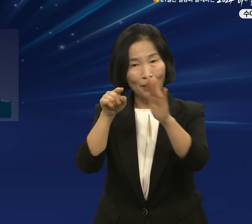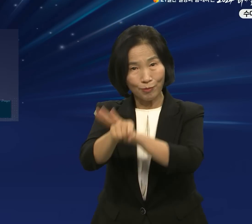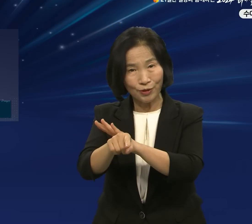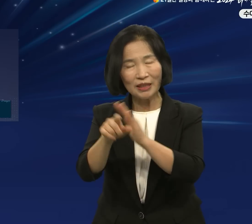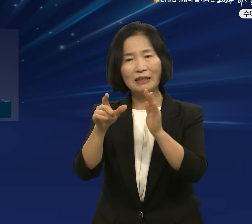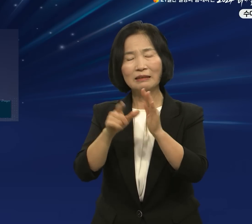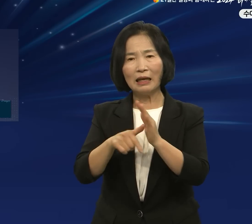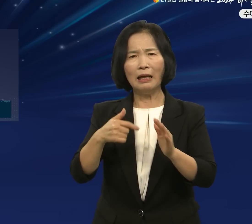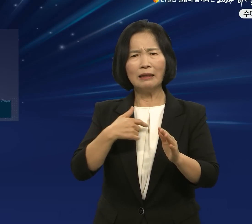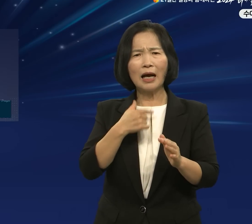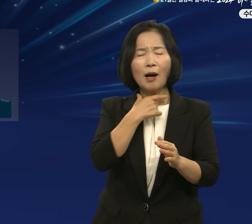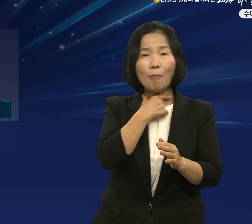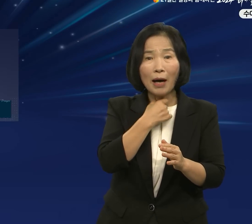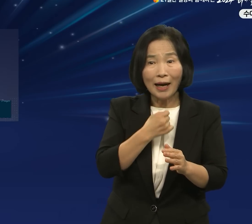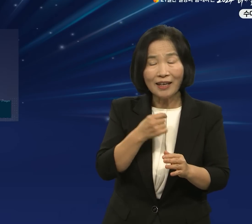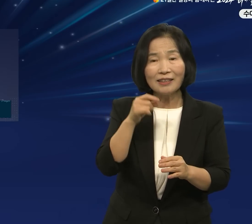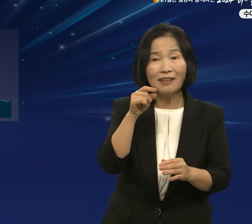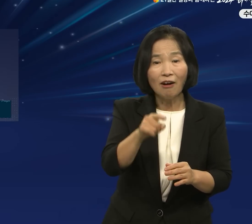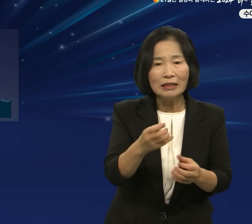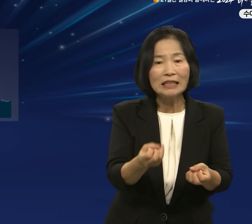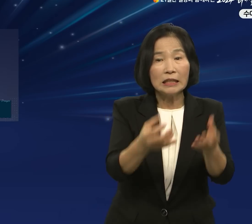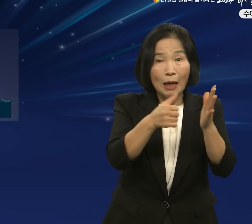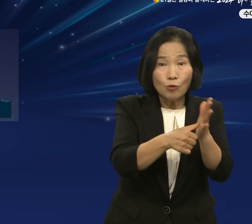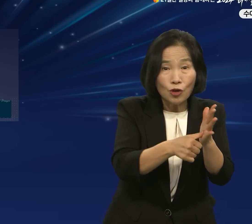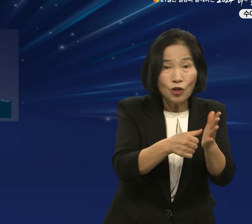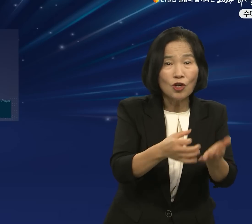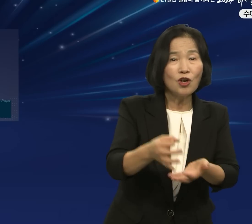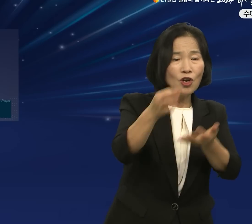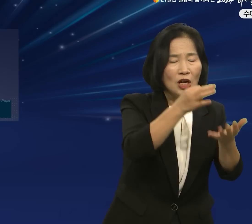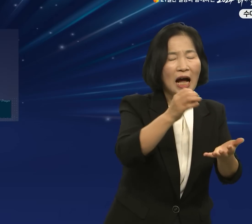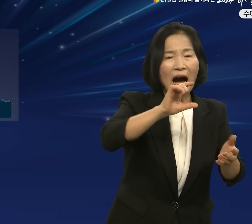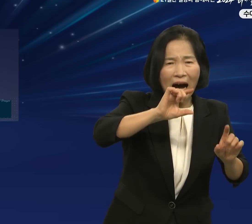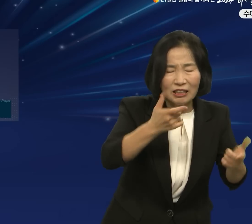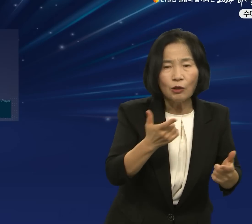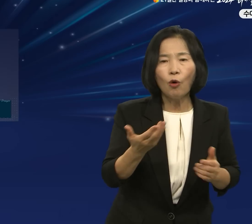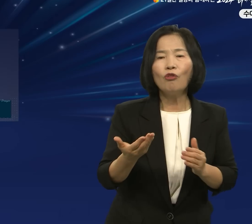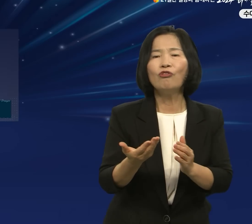재물이 아니요 오직 너희니라.